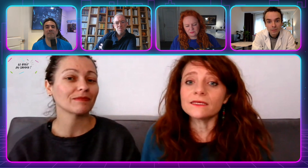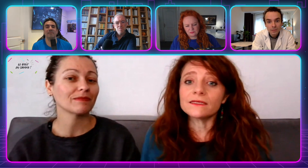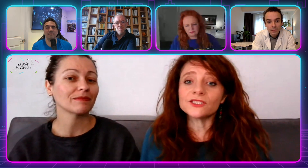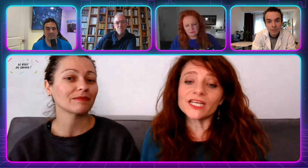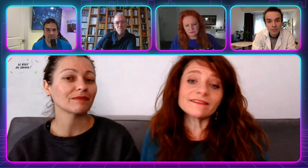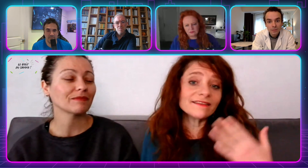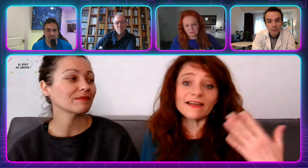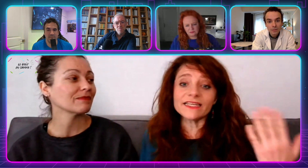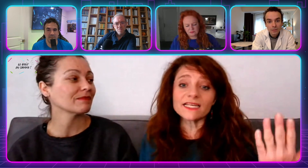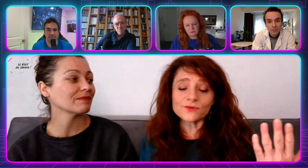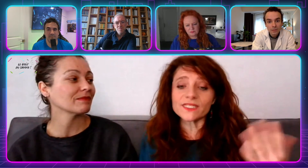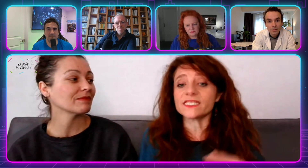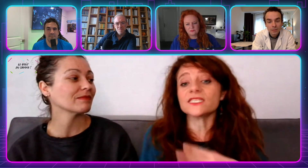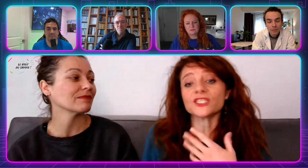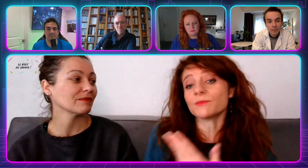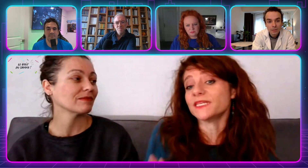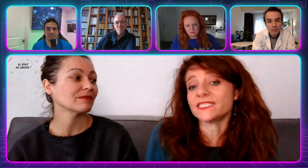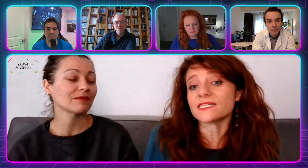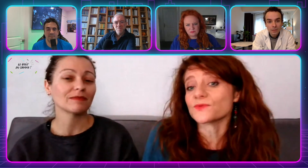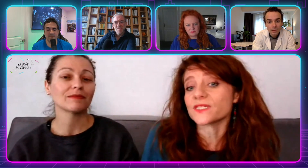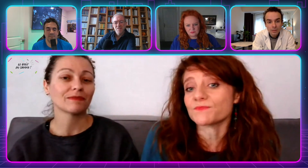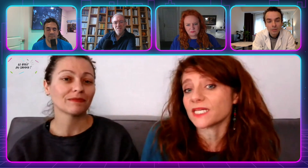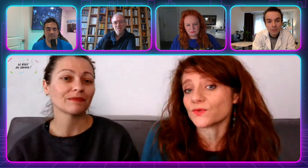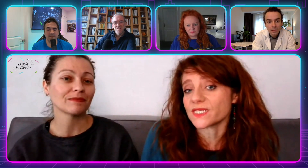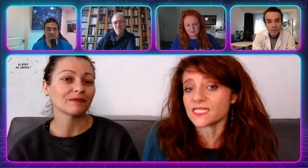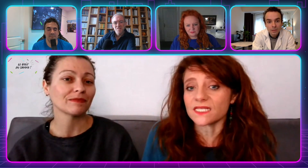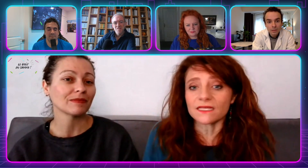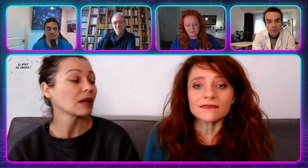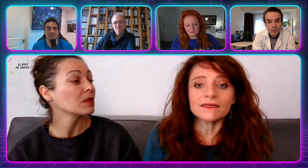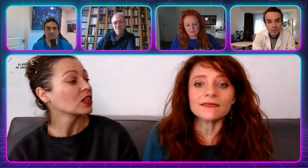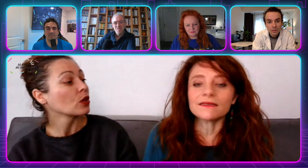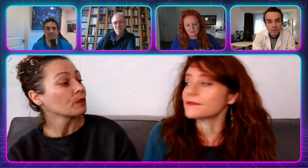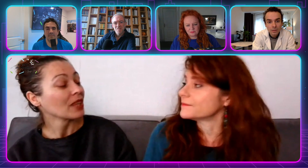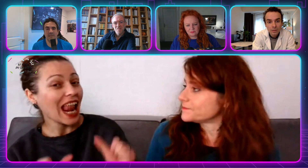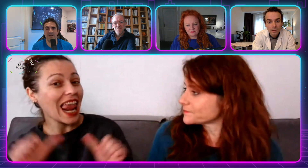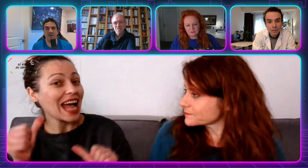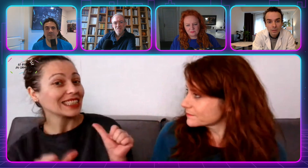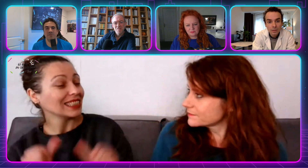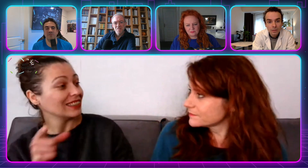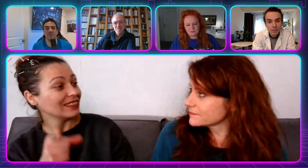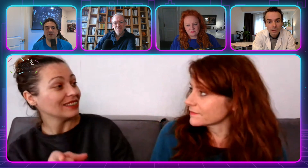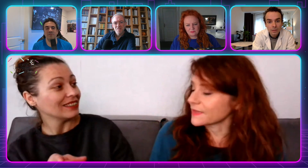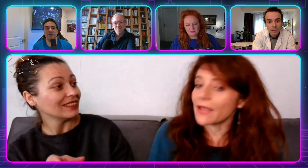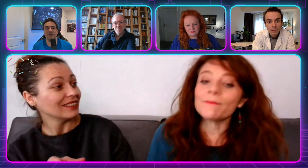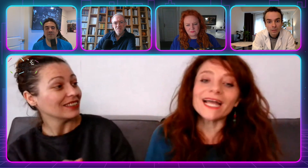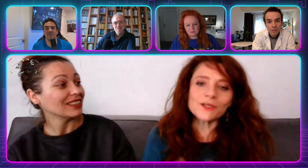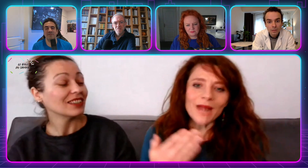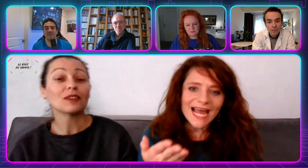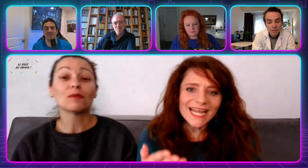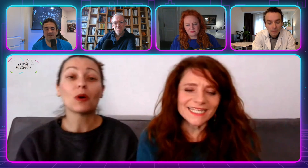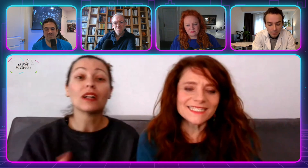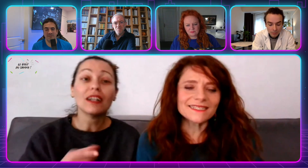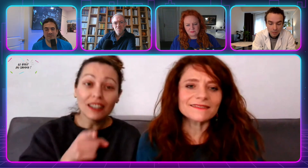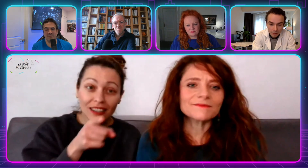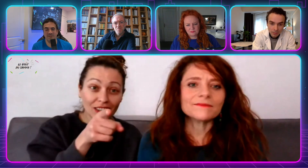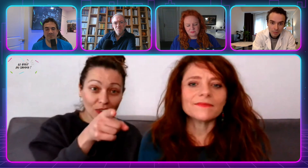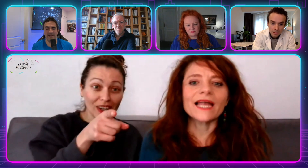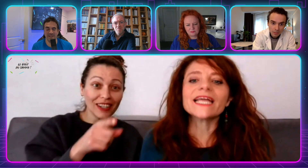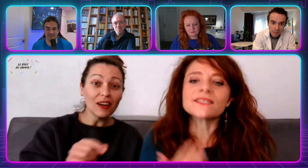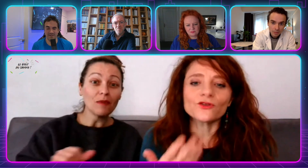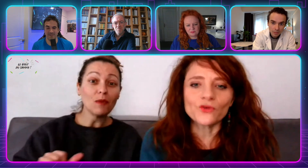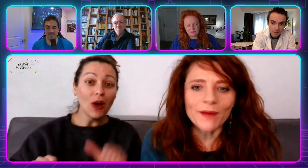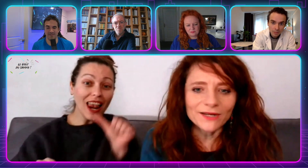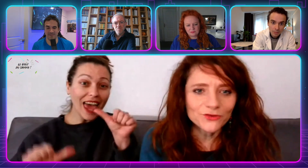parle. Chaque Nathalie a son signe, chaque Betty a son prénom signe. D'accord. Par exemple, Alex.